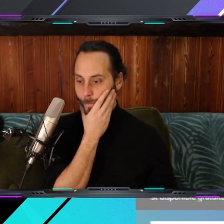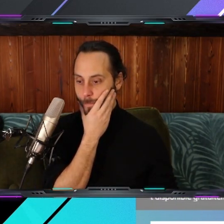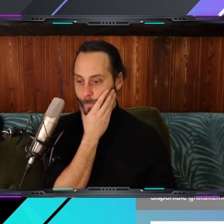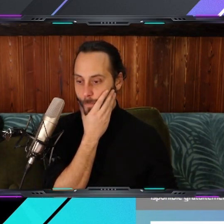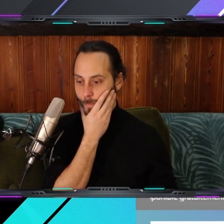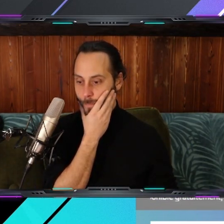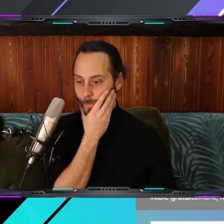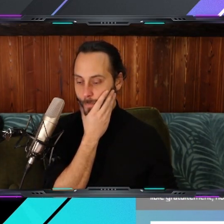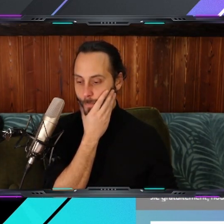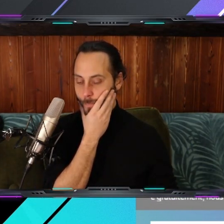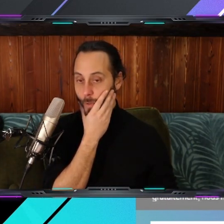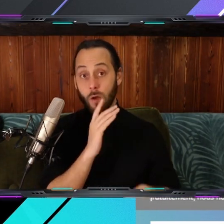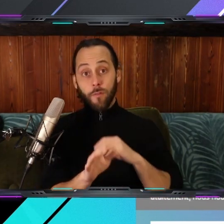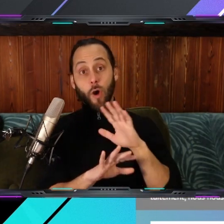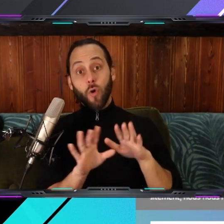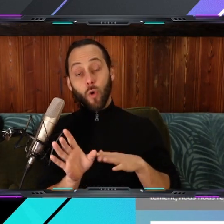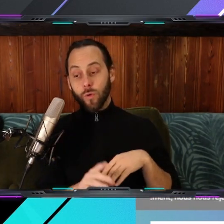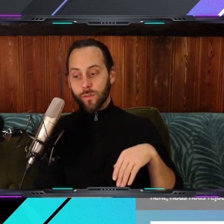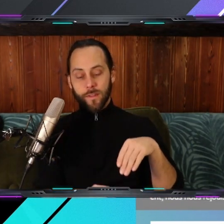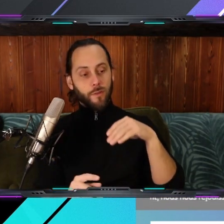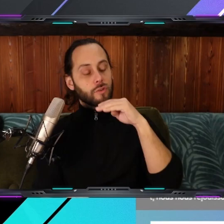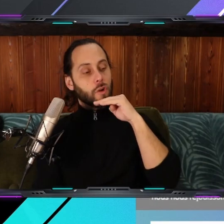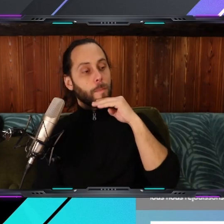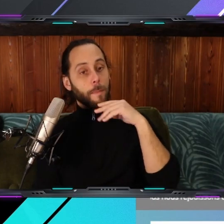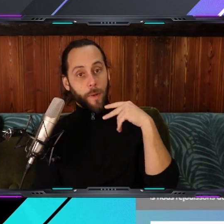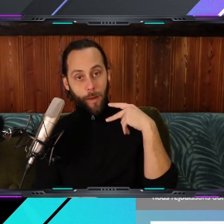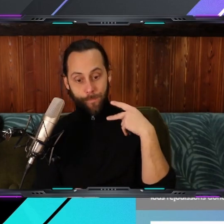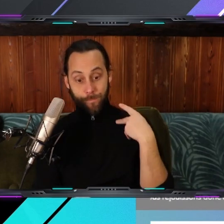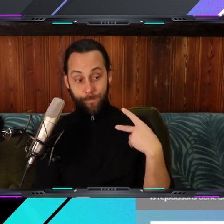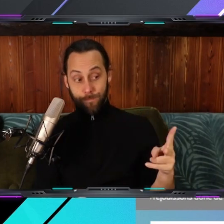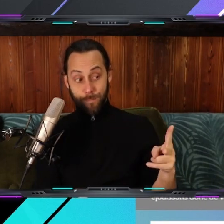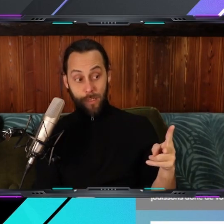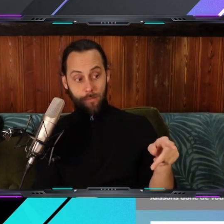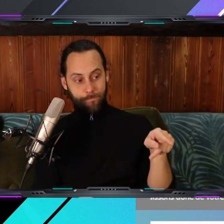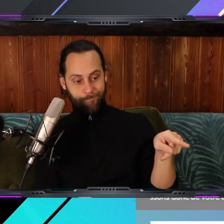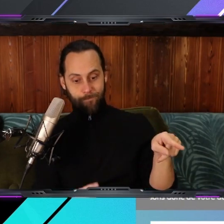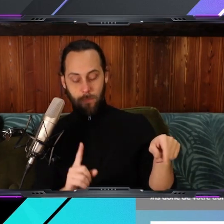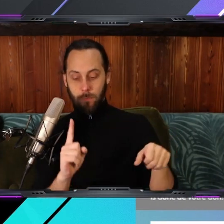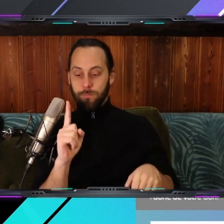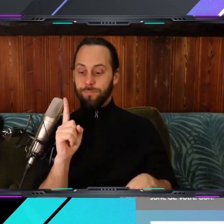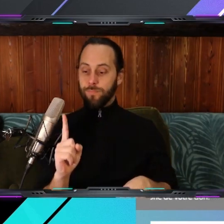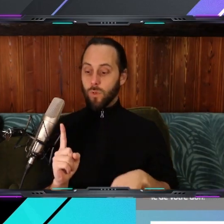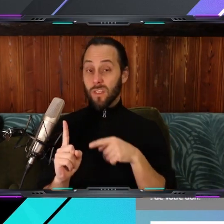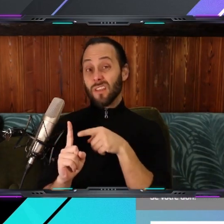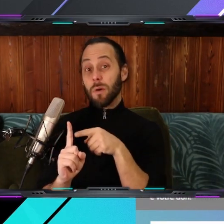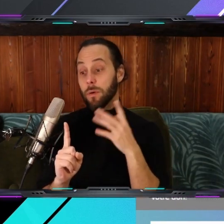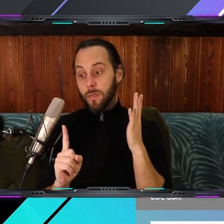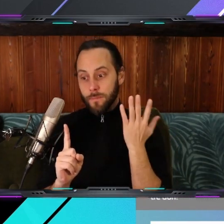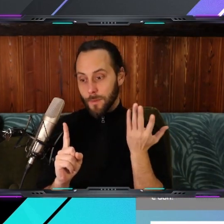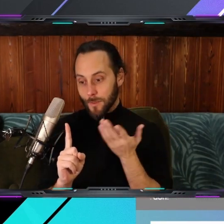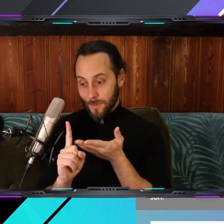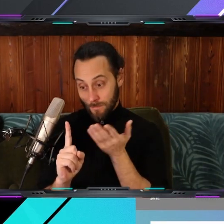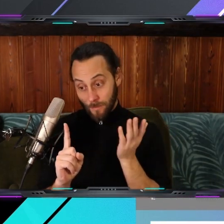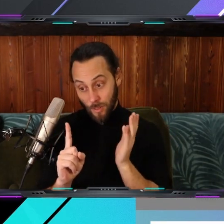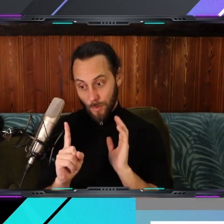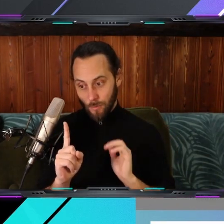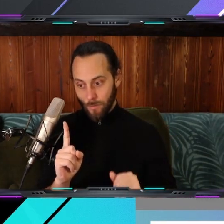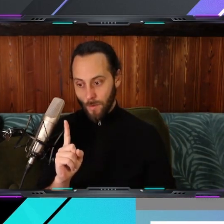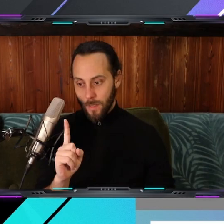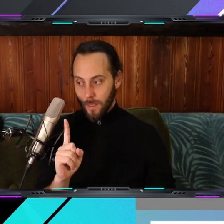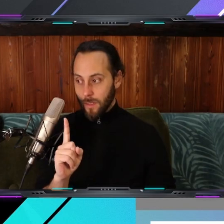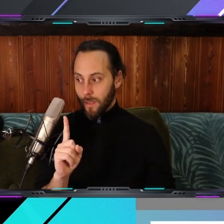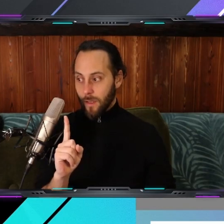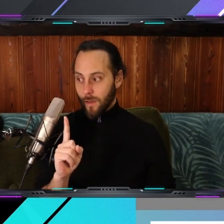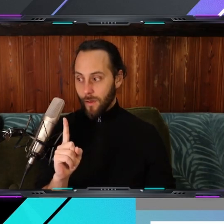clair. Enfin, en gros, ce serait un truc genre Papa Pi. Donc ça, c'est le papa. On va voir comment elles le